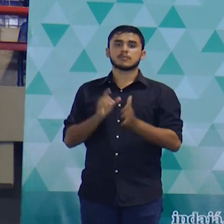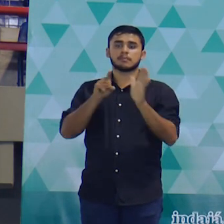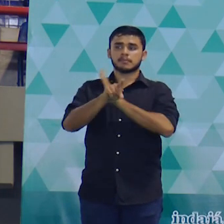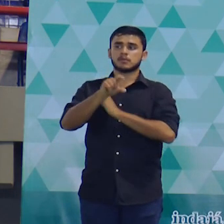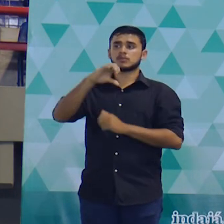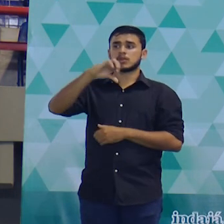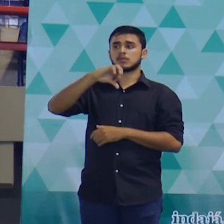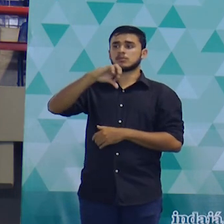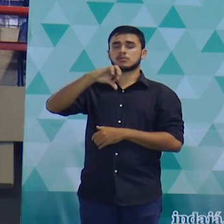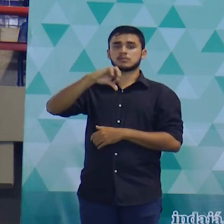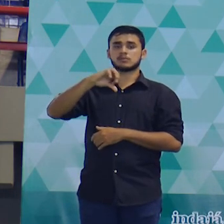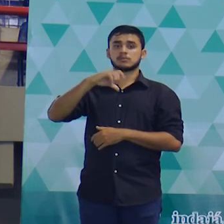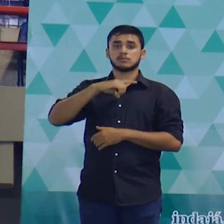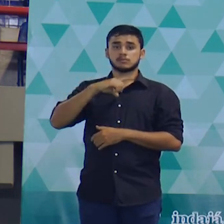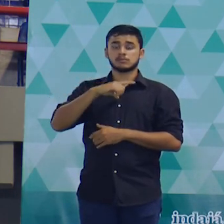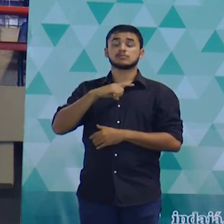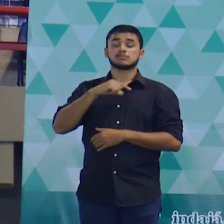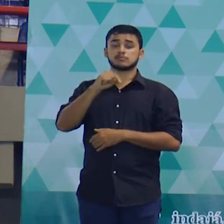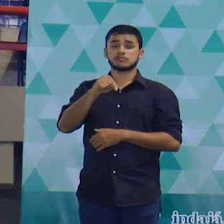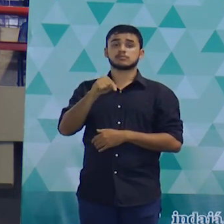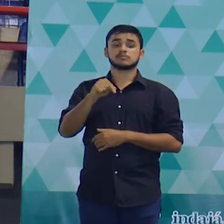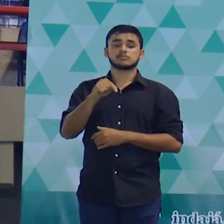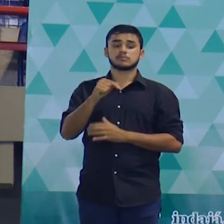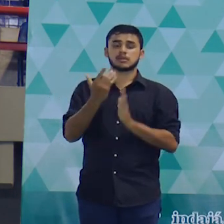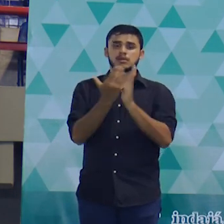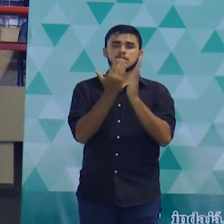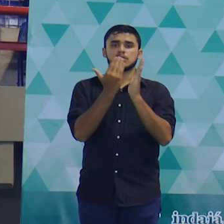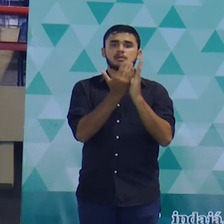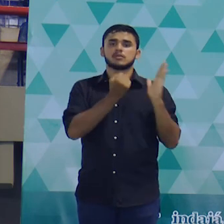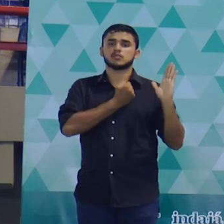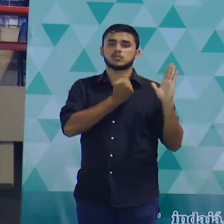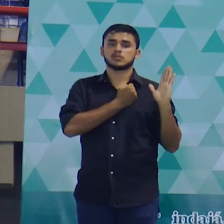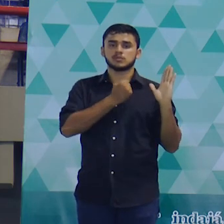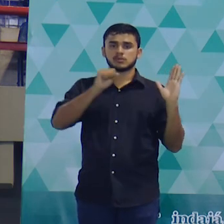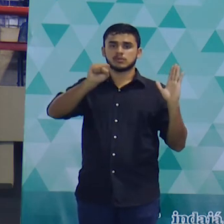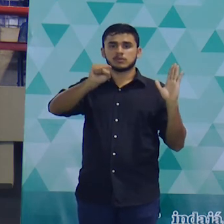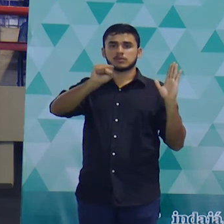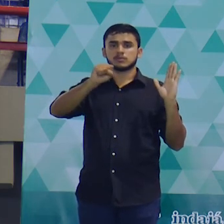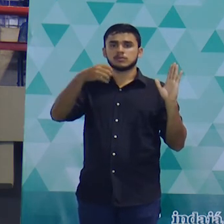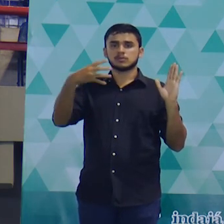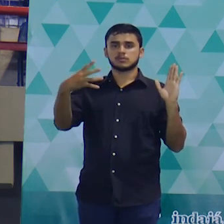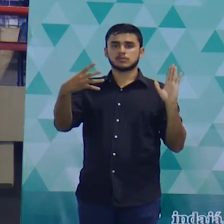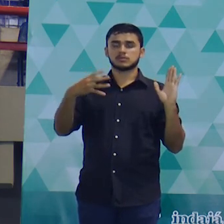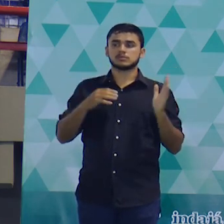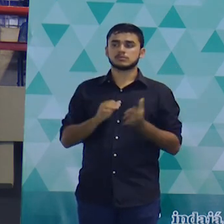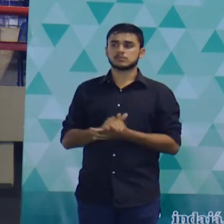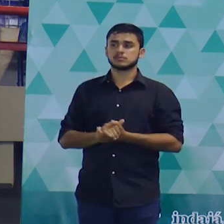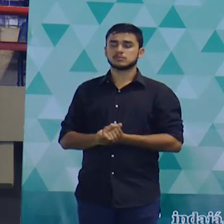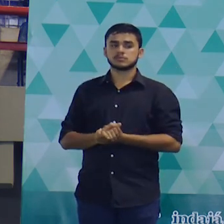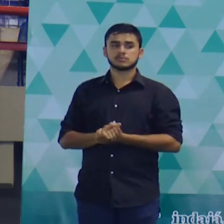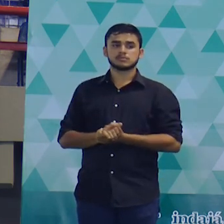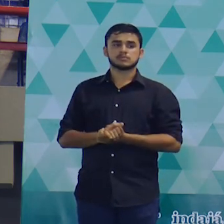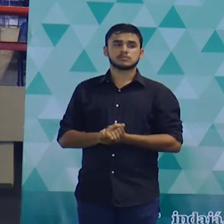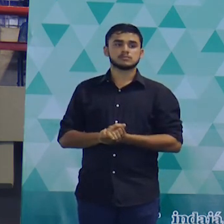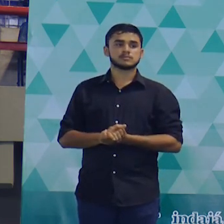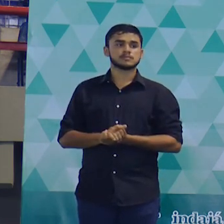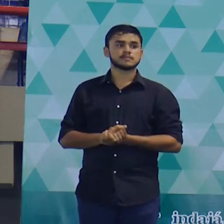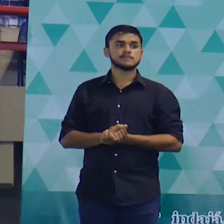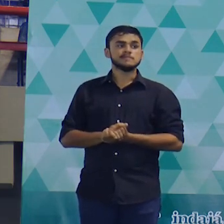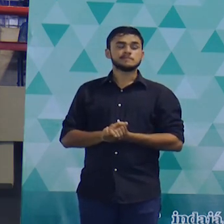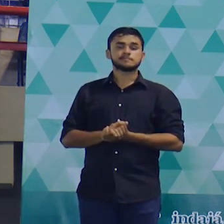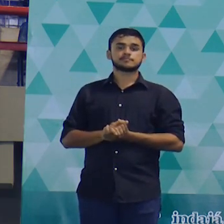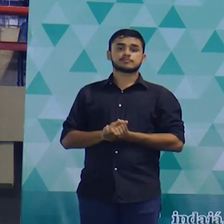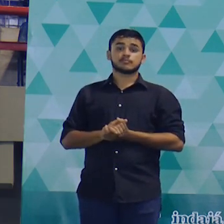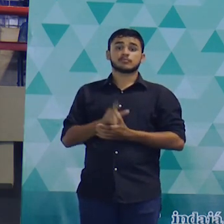9 de classe, que está na página 84. Essa questão caiu na prova do